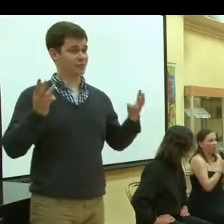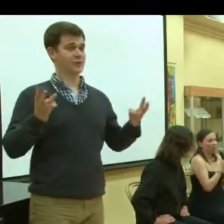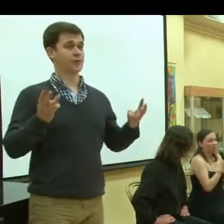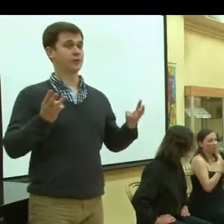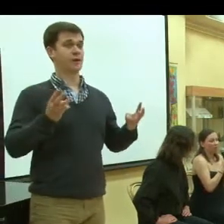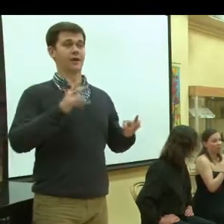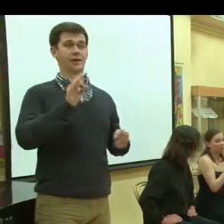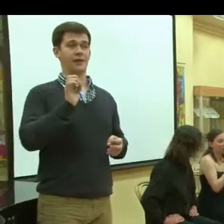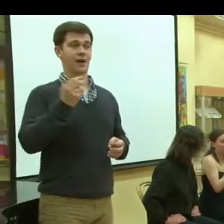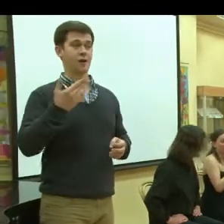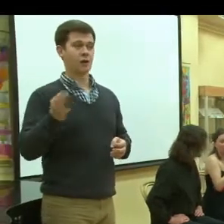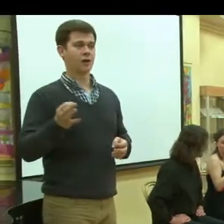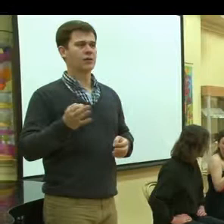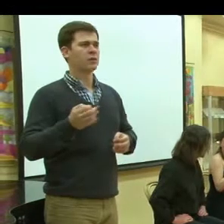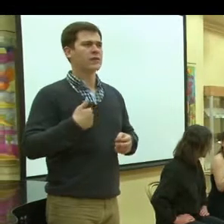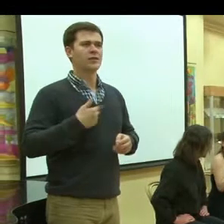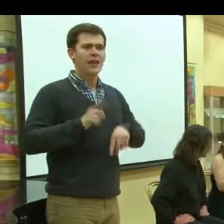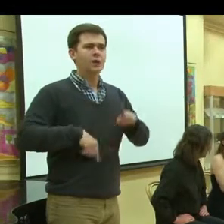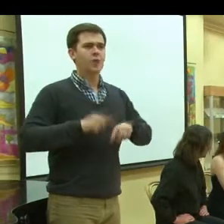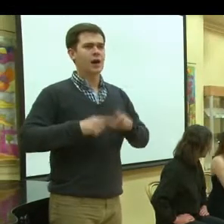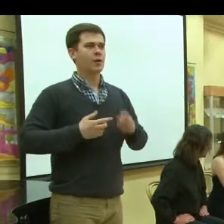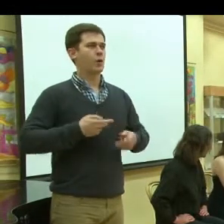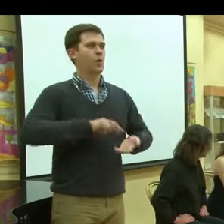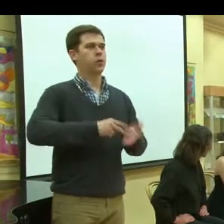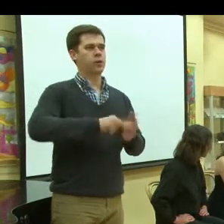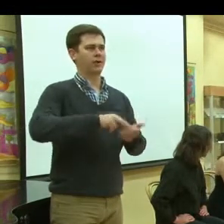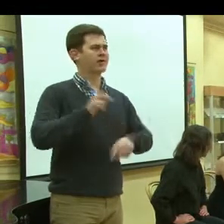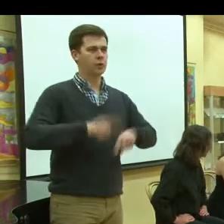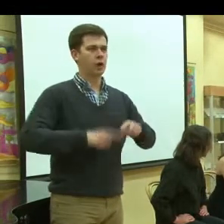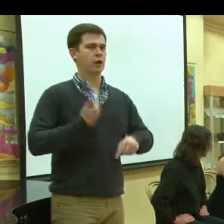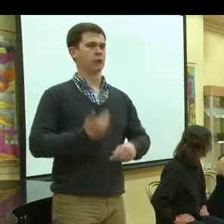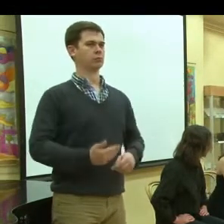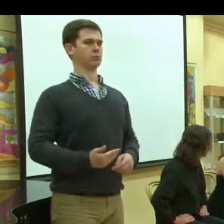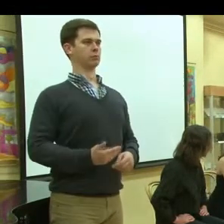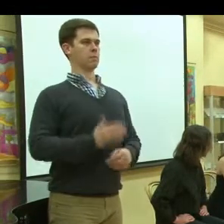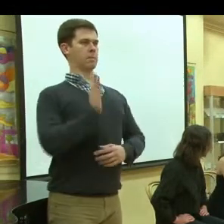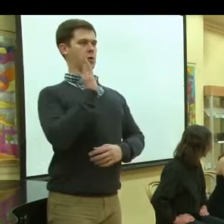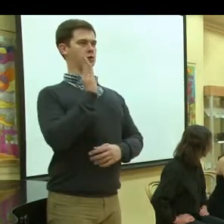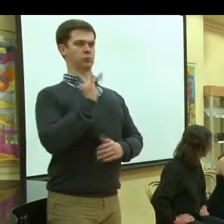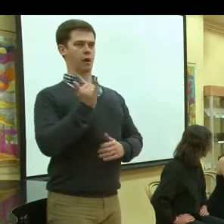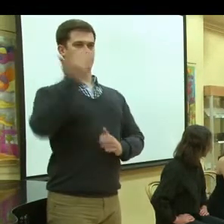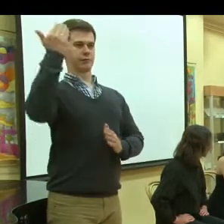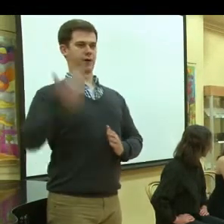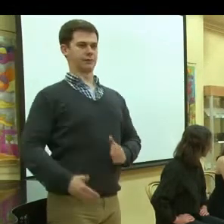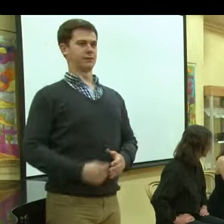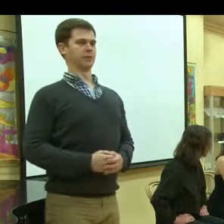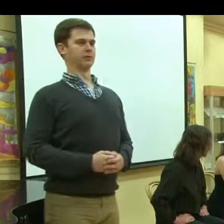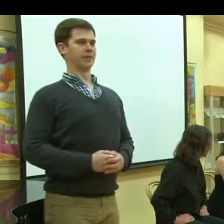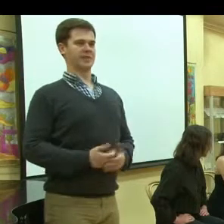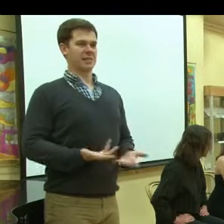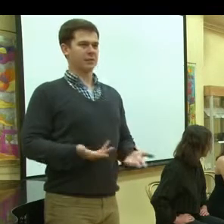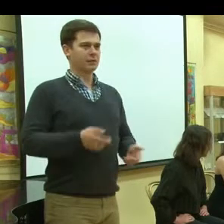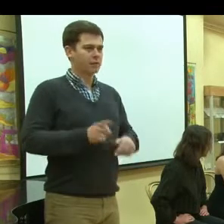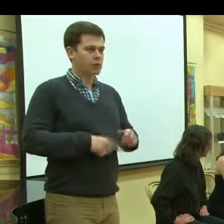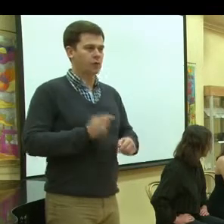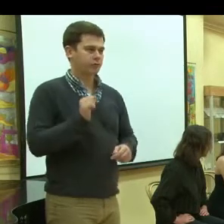tango bardzo buduje się do takich naturalnych naszych ruchów ciała. Por eso, si vos te conectas con tu pareja, puedes